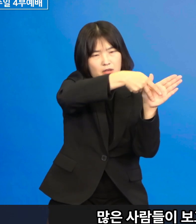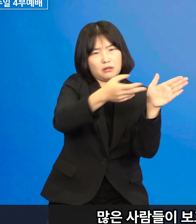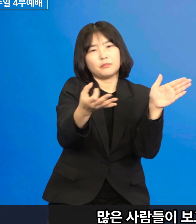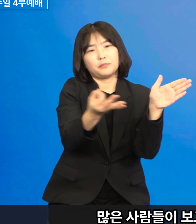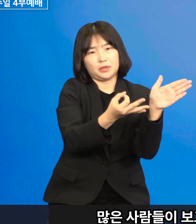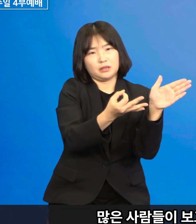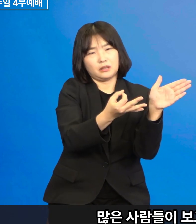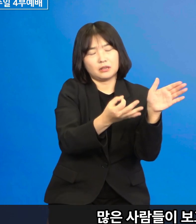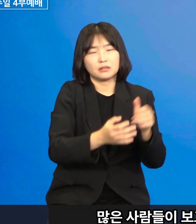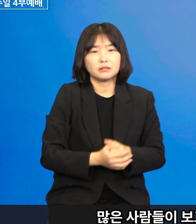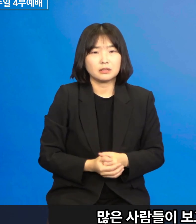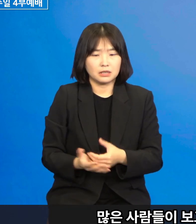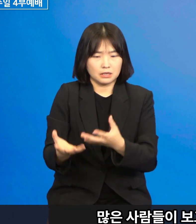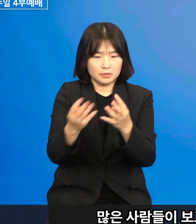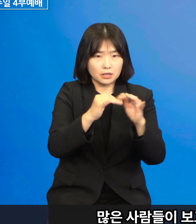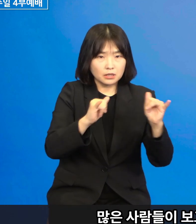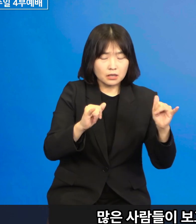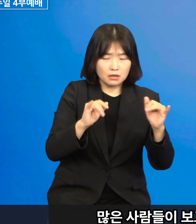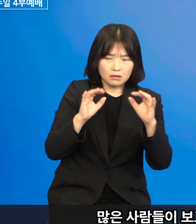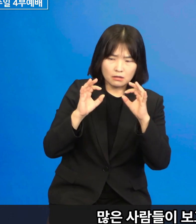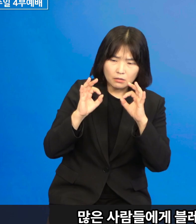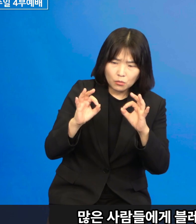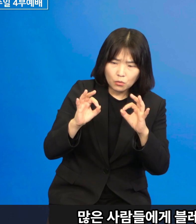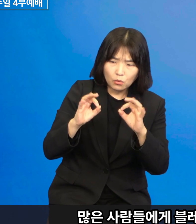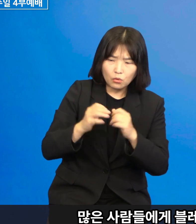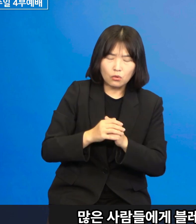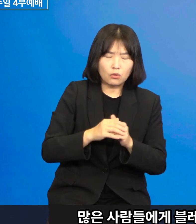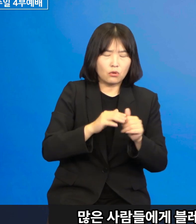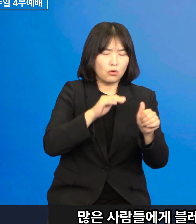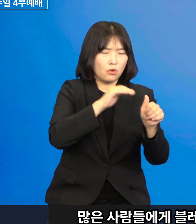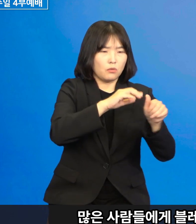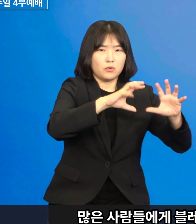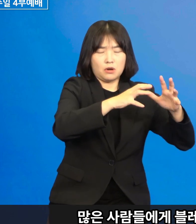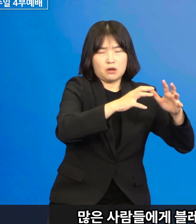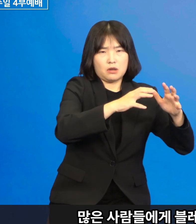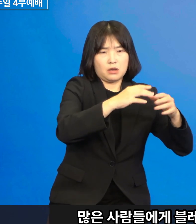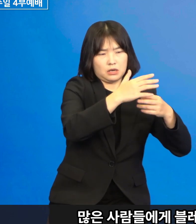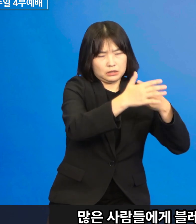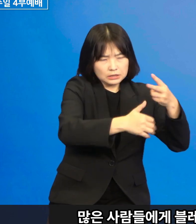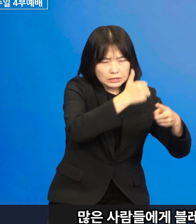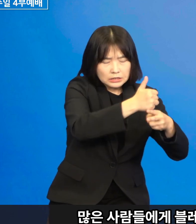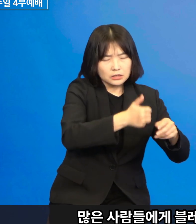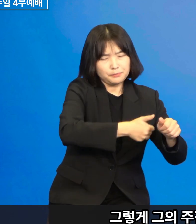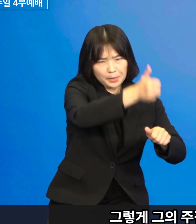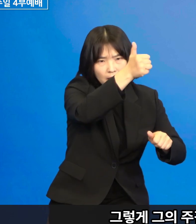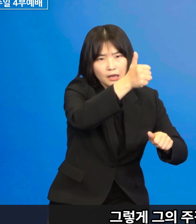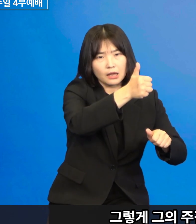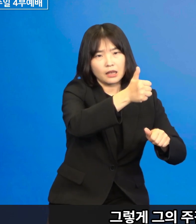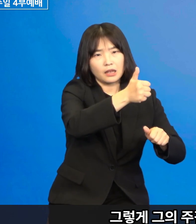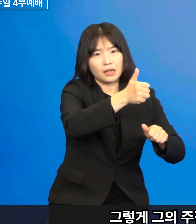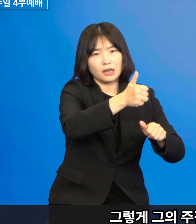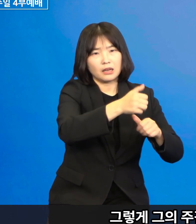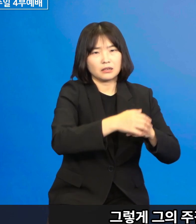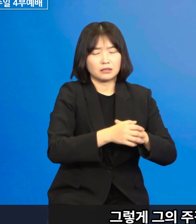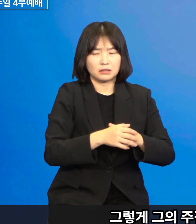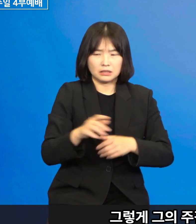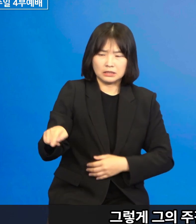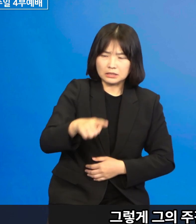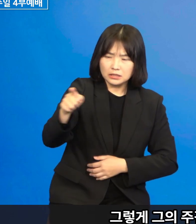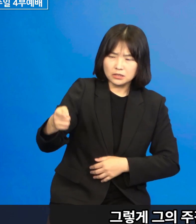보고 블레셋의 신이 이겼다, 많은 사람들에게, 블레셋 사람들에게 기뻐하라고 그렇게 그의